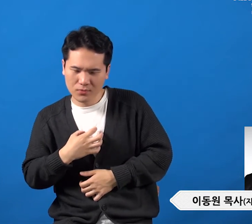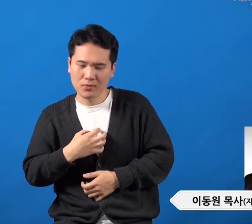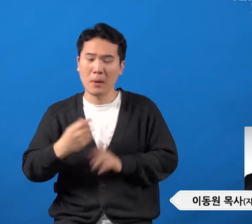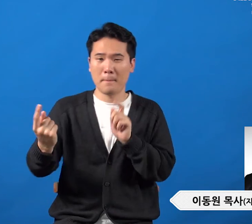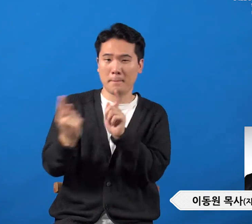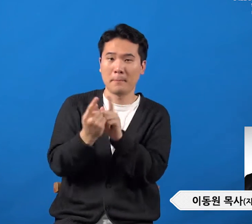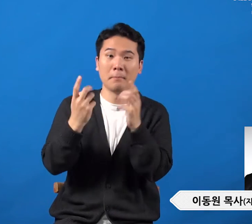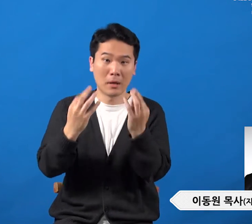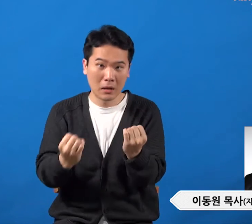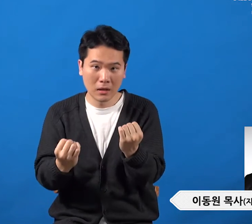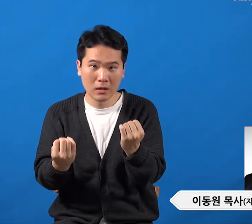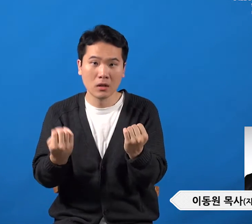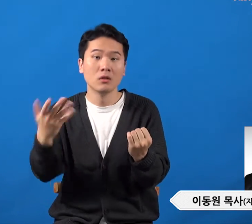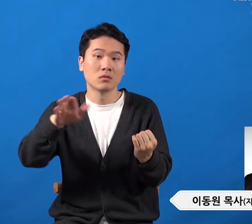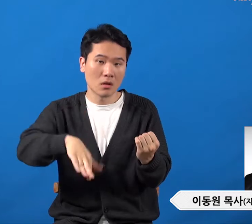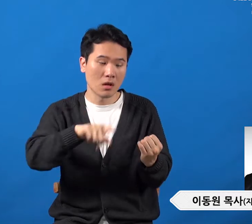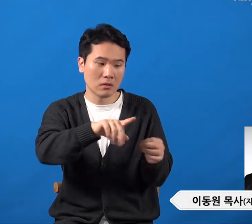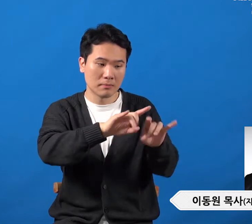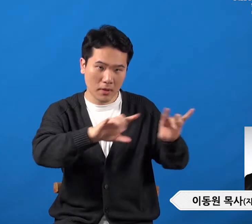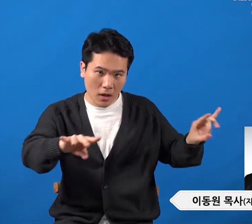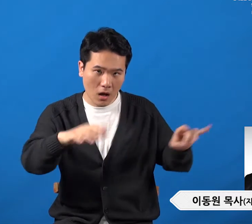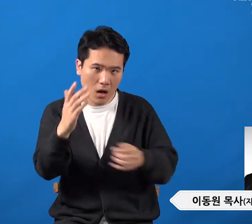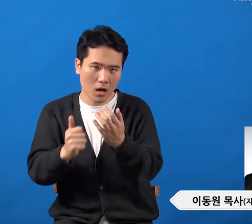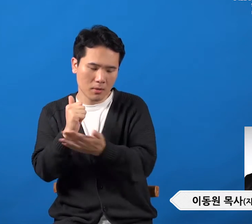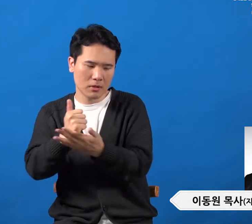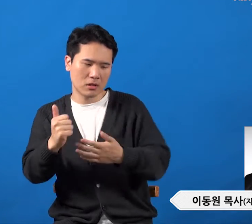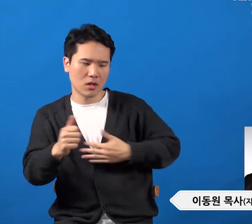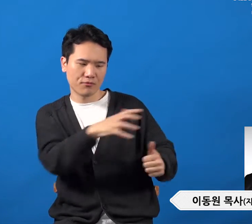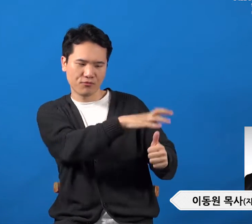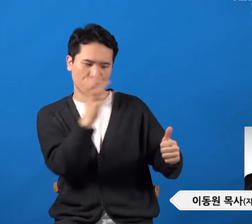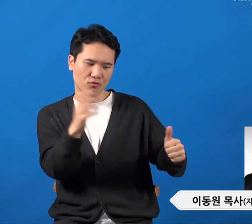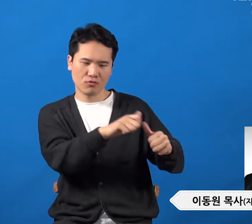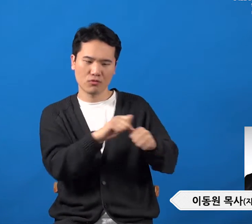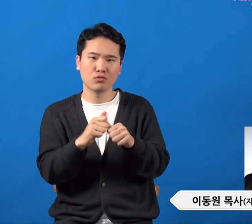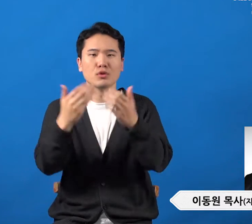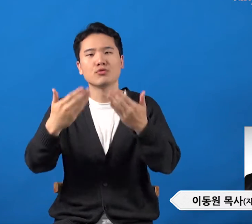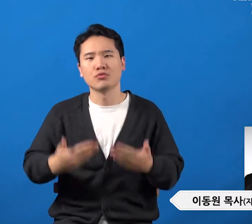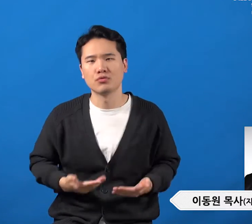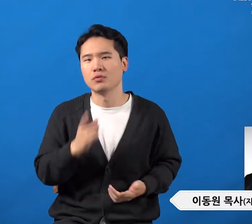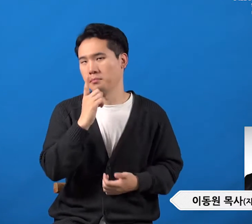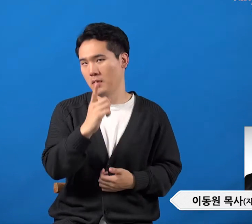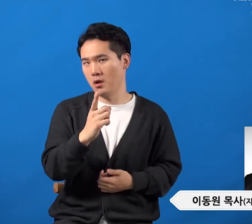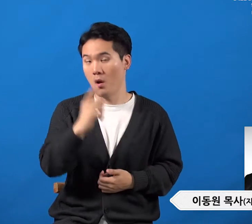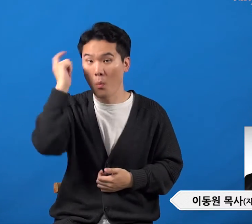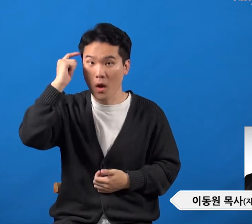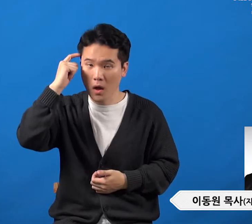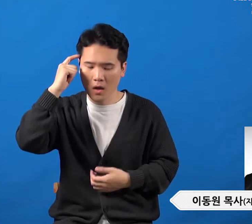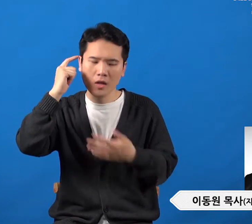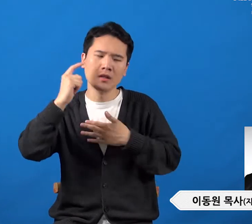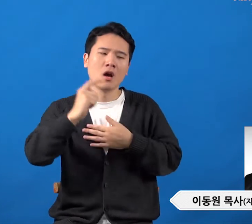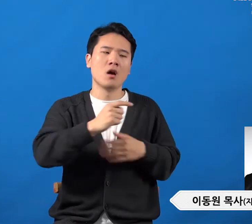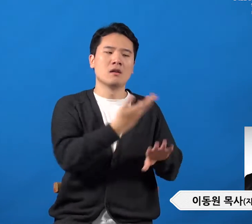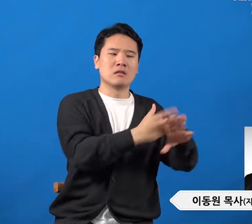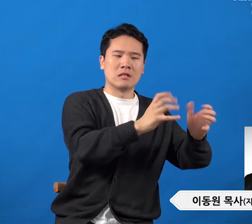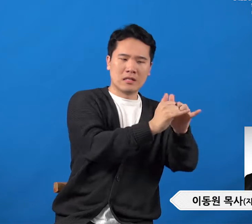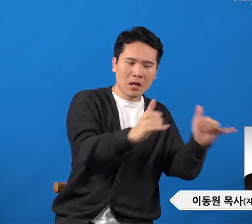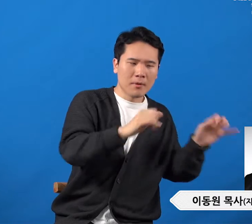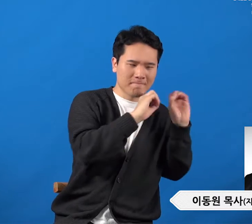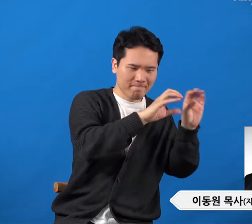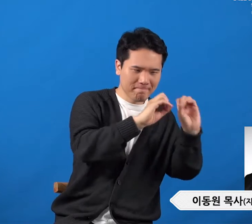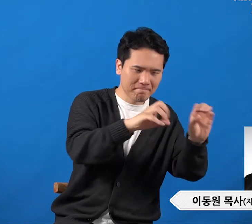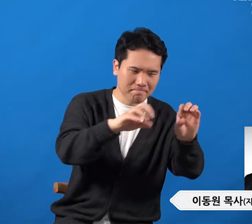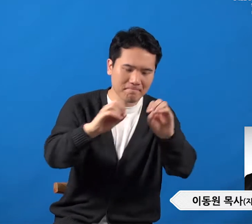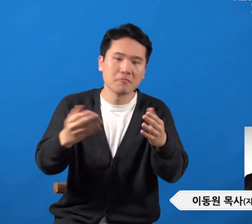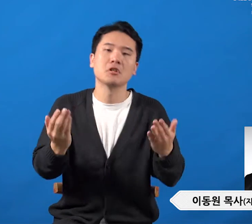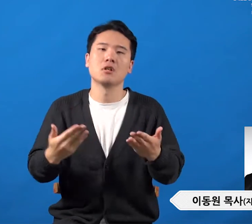나를 건져주신 주님, 왜? 이방인에게 복음 전하라고. 내가 이방인에게 온전히 주의 말씀을